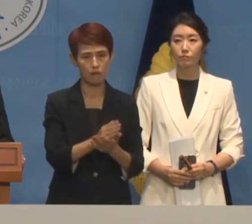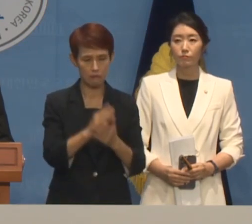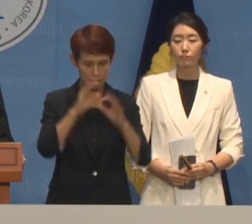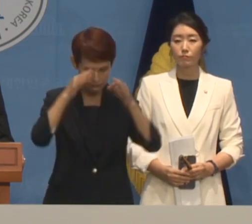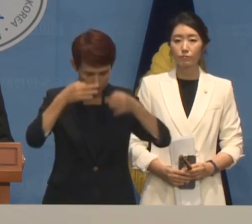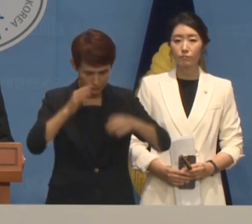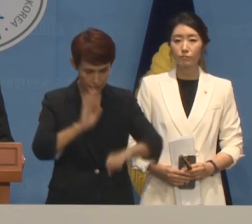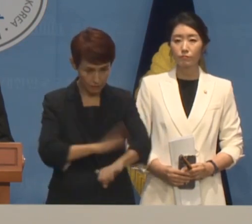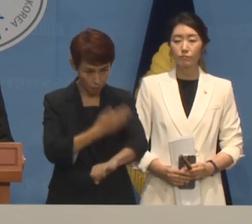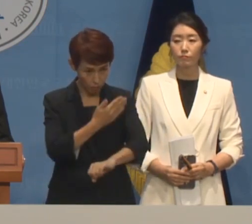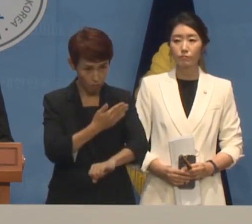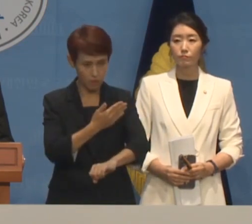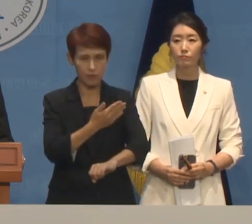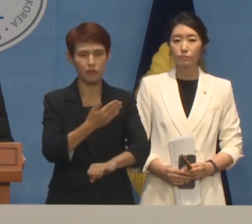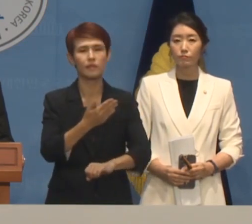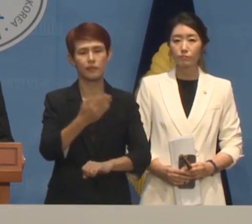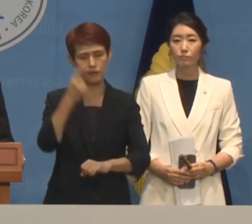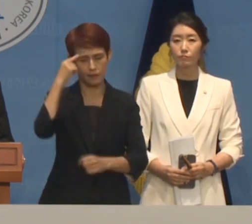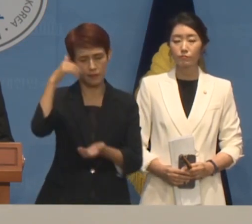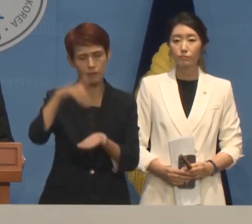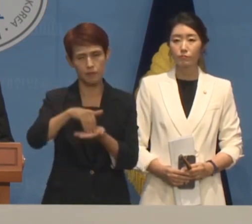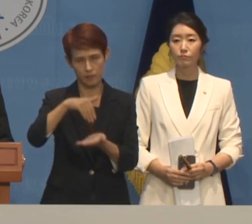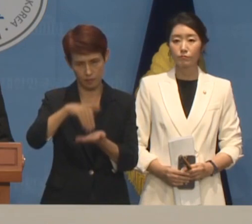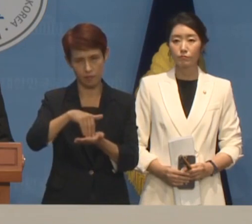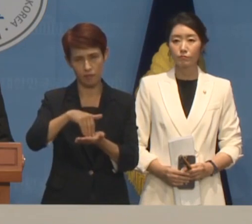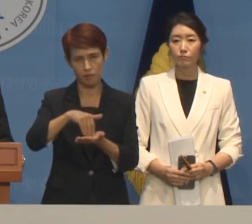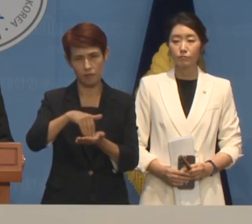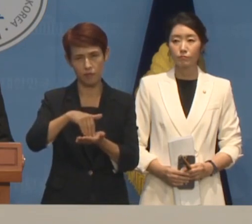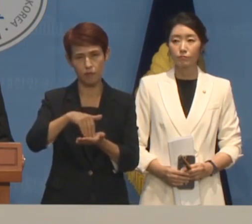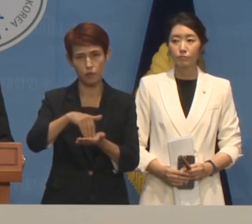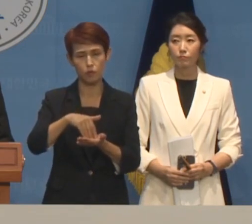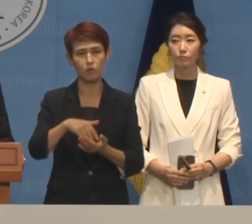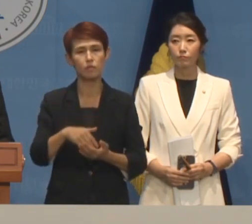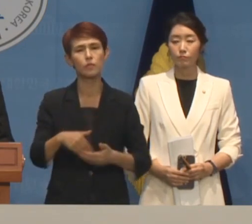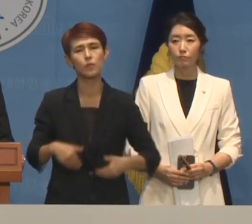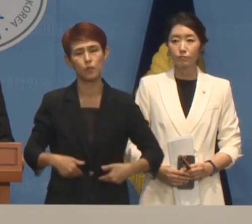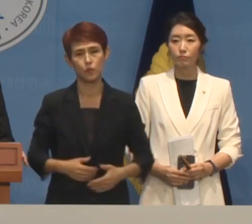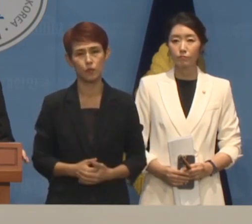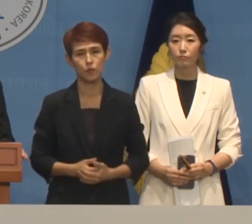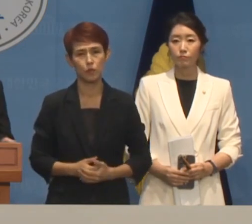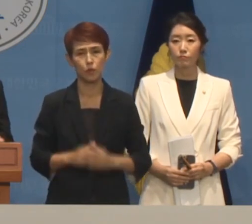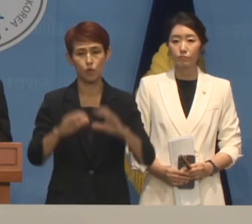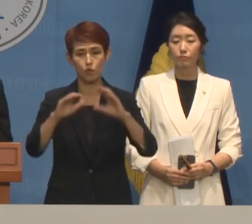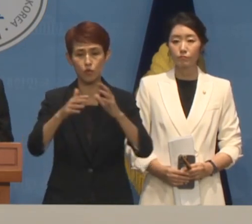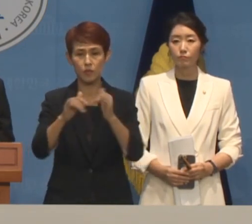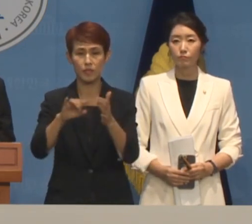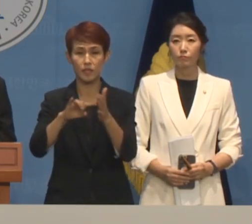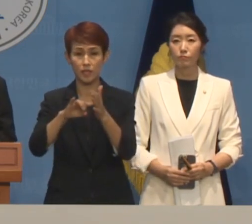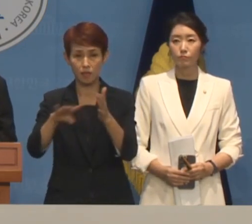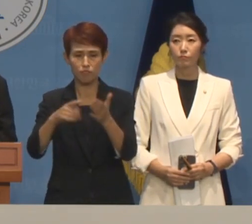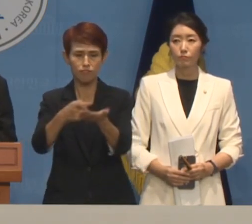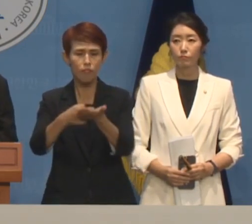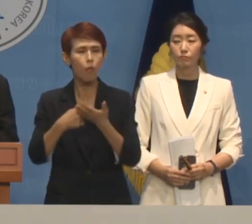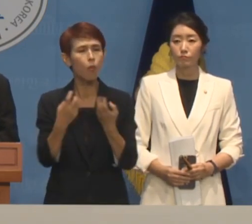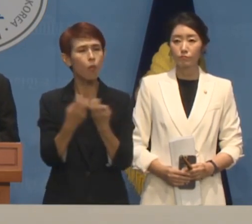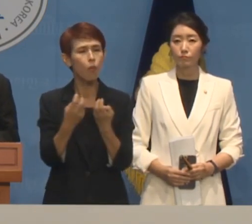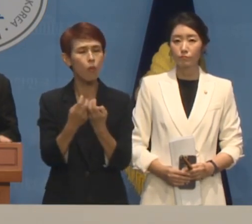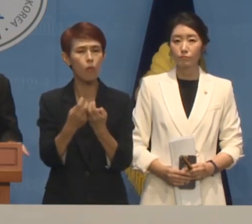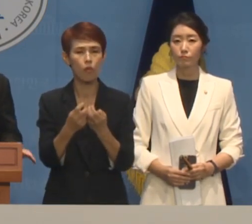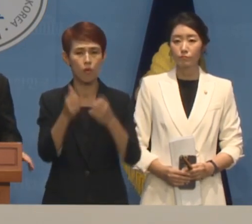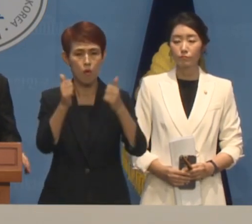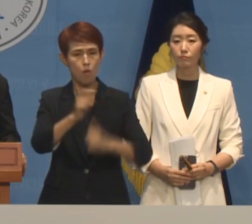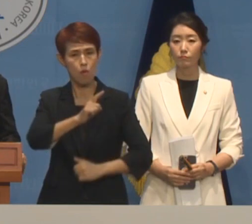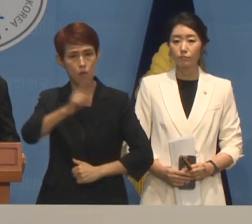있다면 그 부분에 대한 반성과 함께 저희들이 지금 요구하고 있는 국민 세금을 아낄 수 있는 그 소송들에